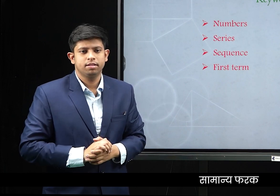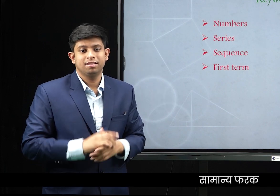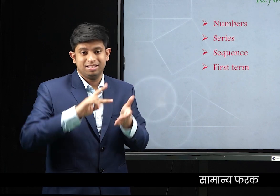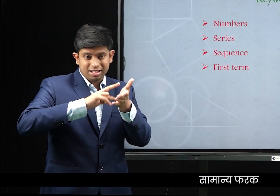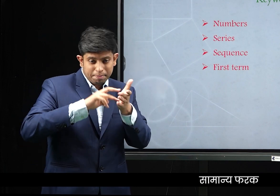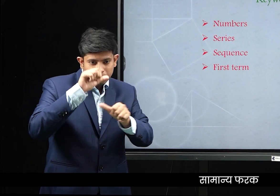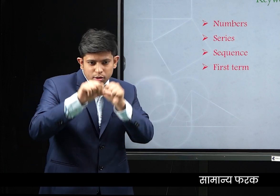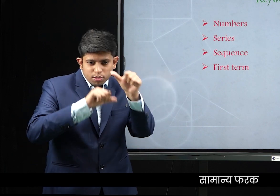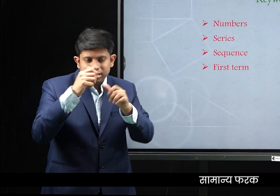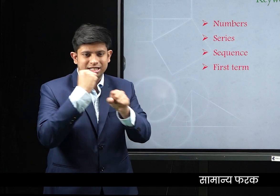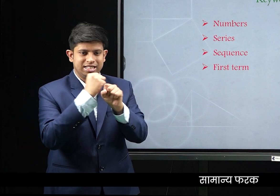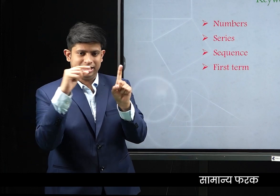सामान्य फरक.